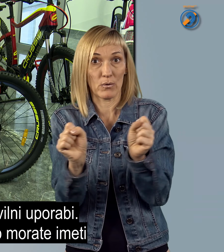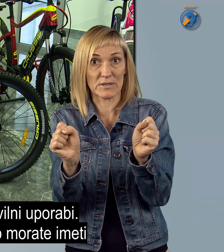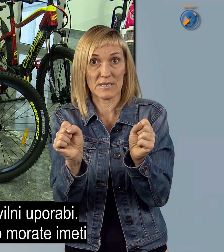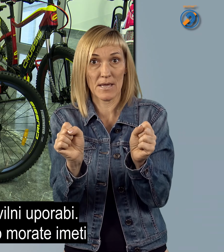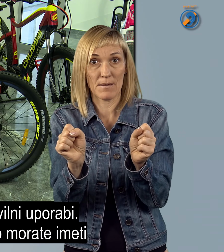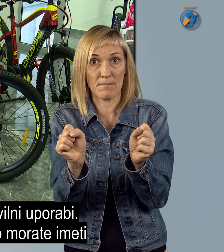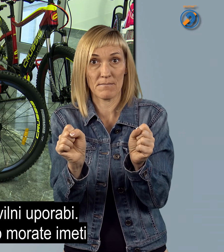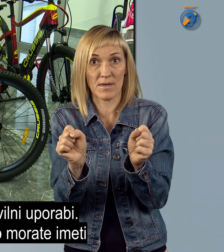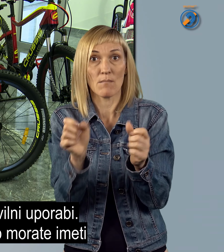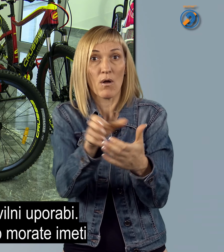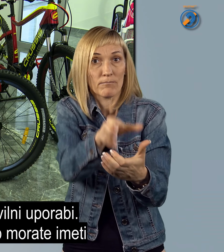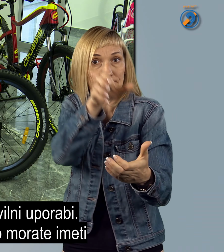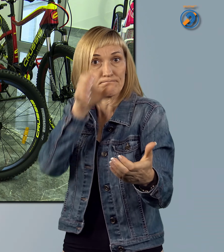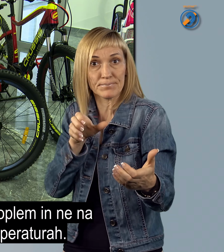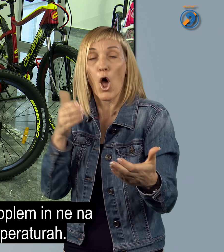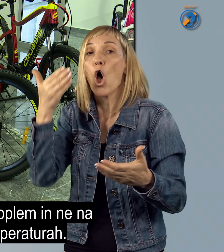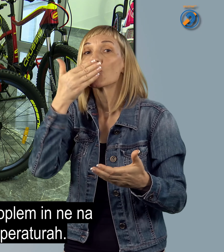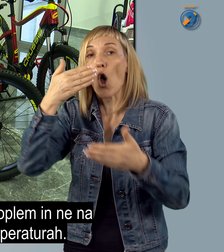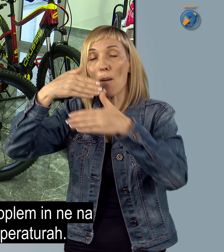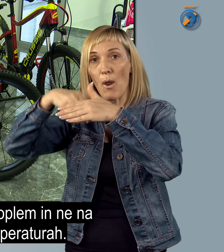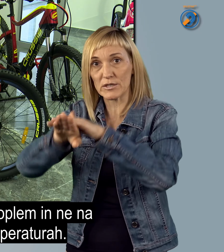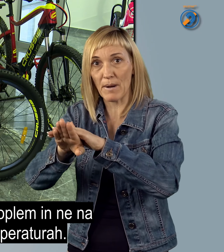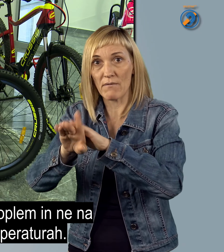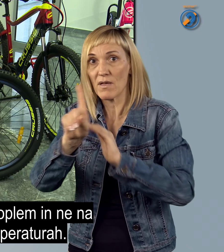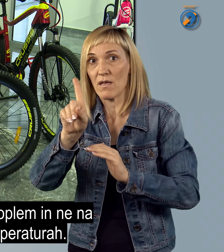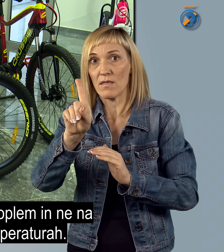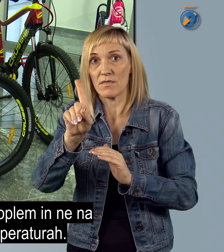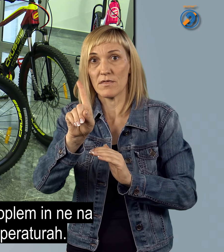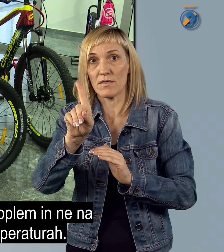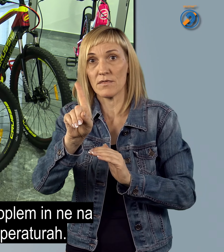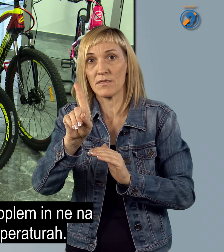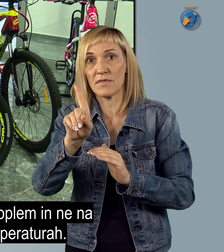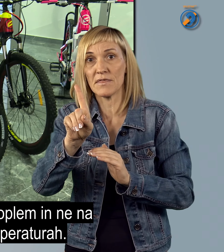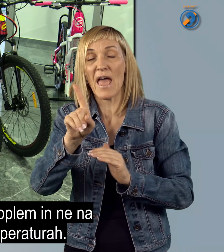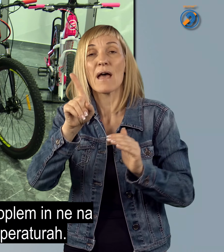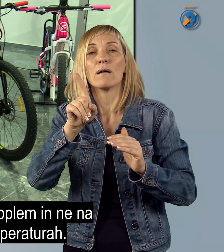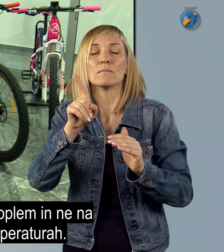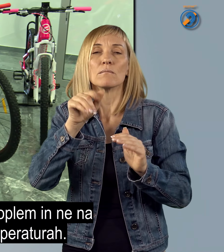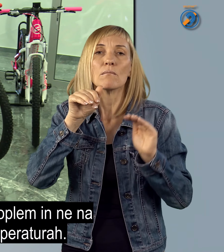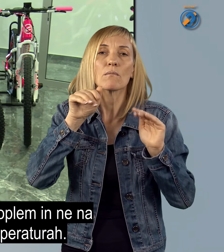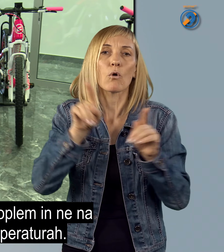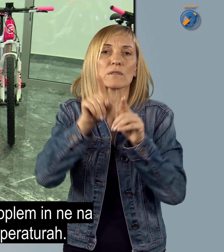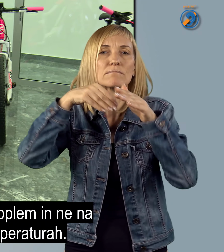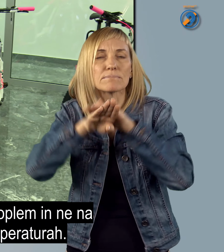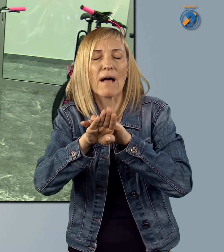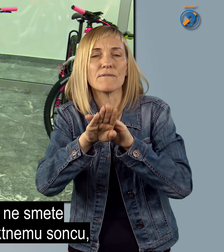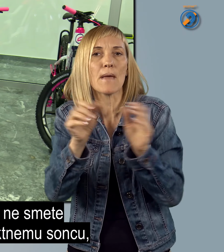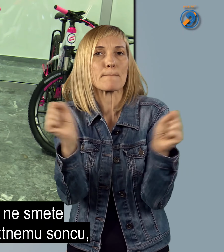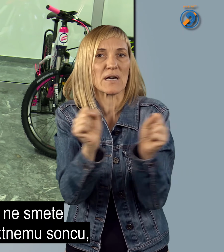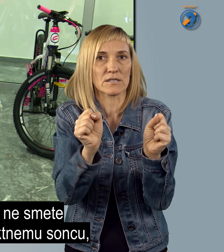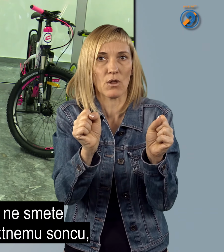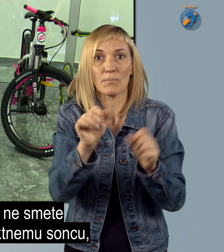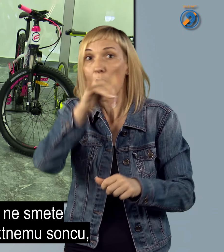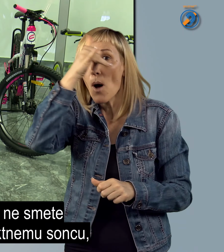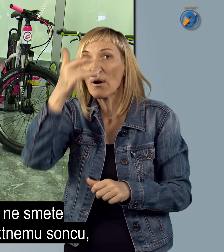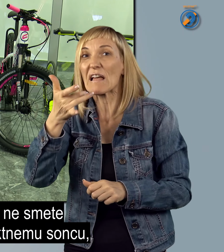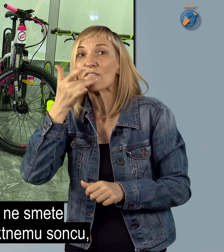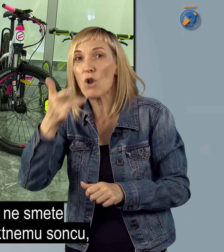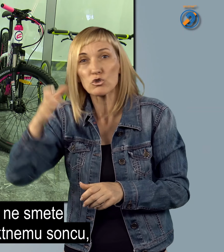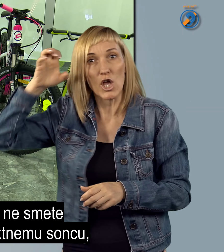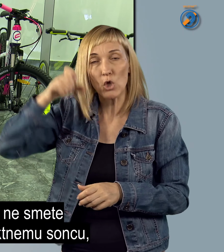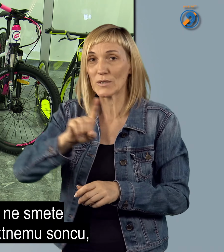zimi jo morate imeti shranjeno na toplem, torej ne sme biti pri zelo nizkih temperaturah. Tudi ne jo izpostavljati